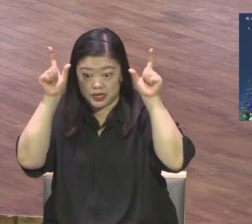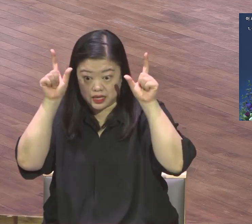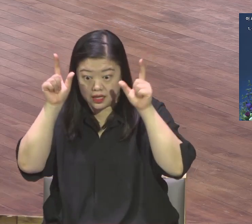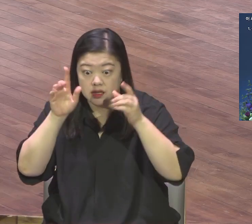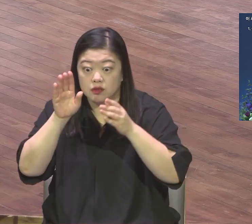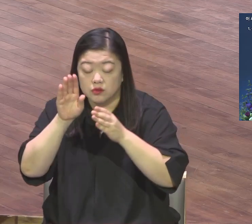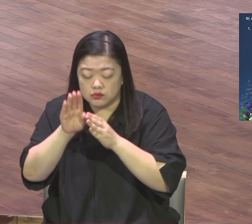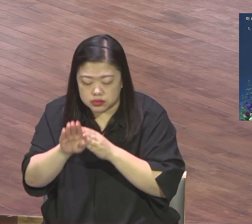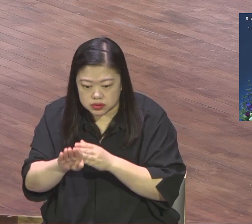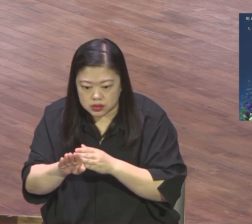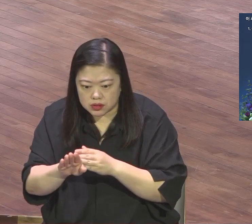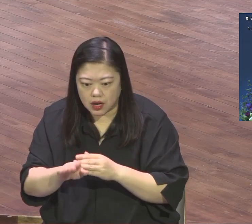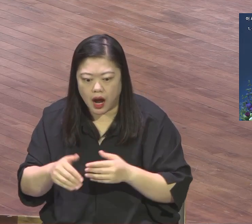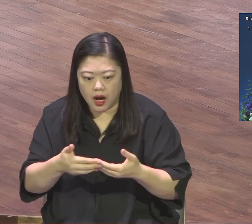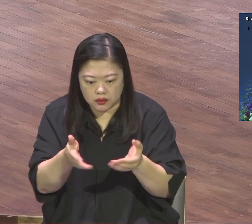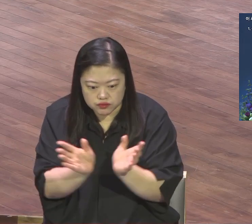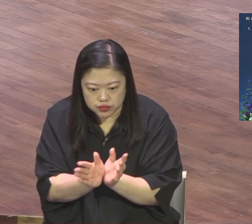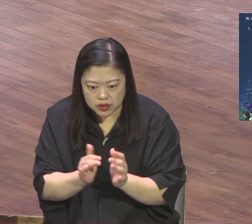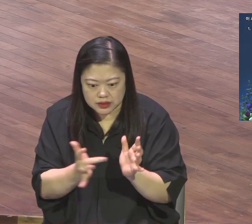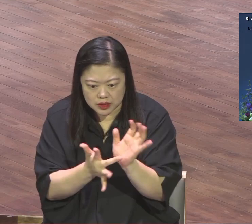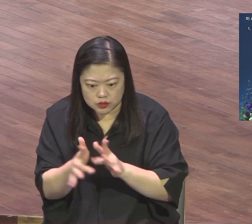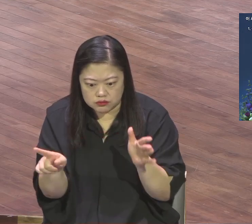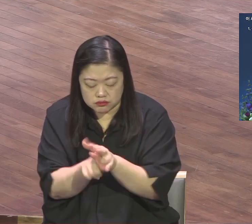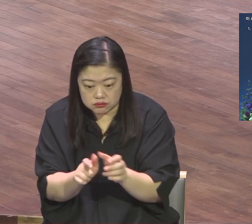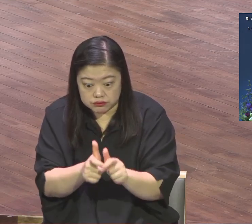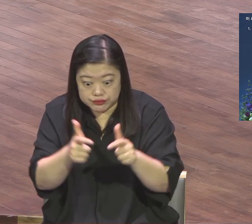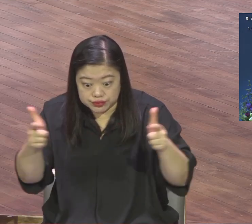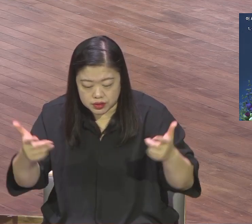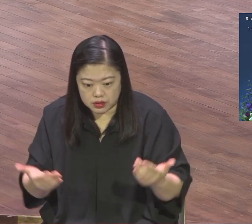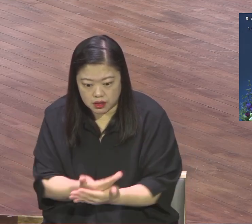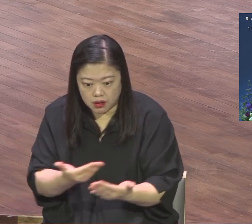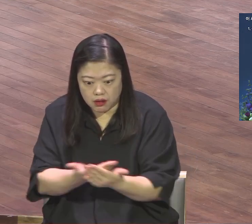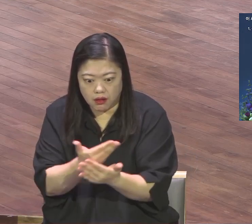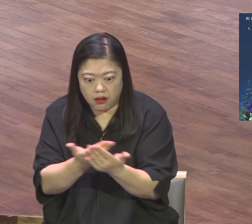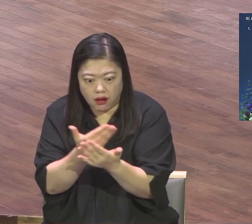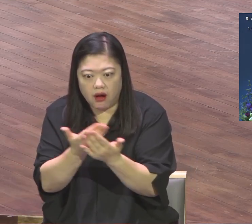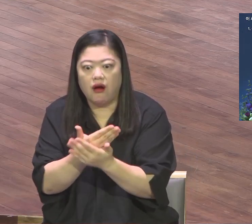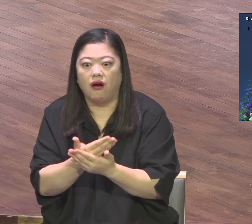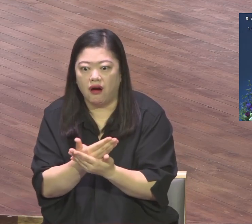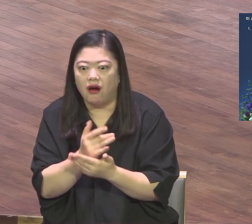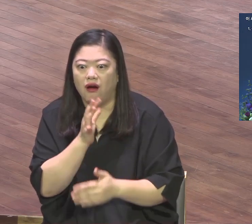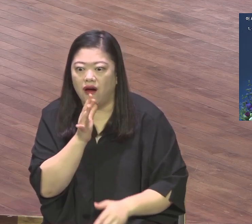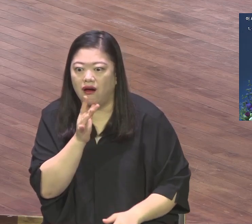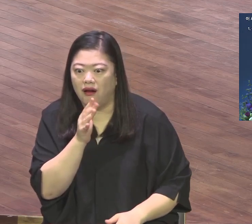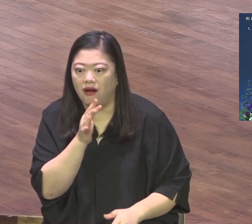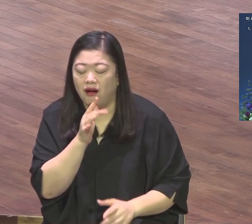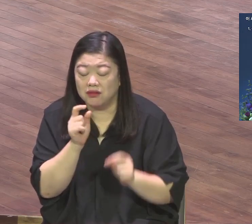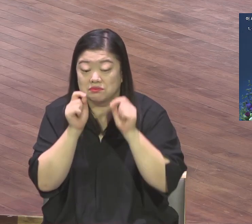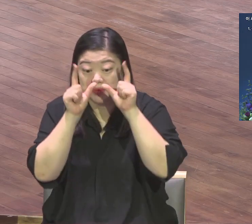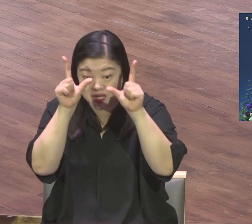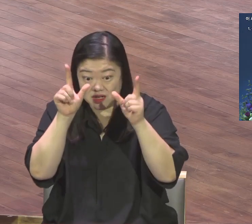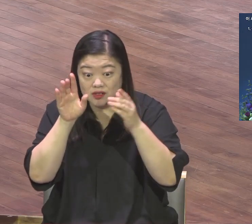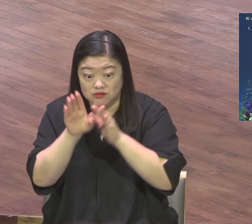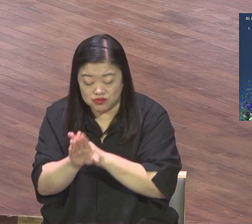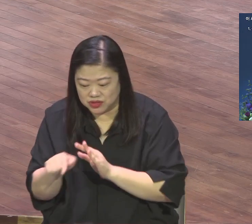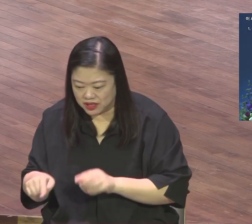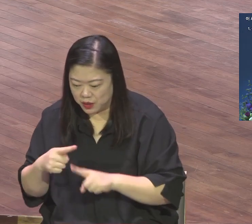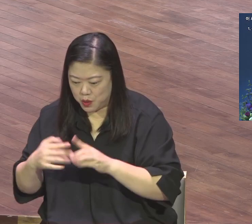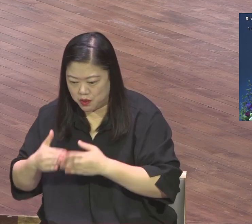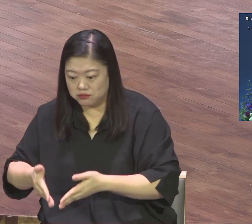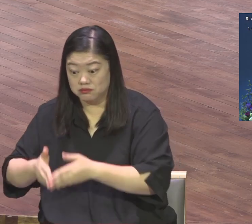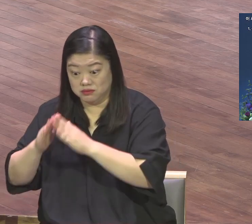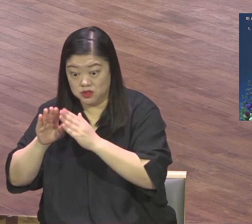부서가 붕이 역사에 나는 그 전기를 한번 보여봐라. 평생 축복 통로가 될 것이다.